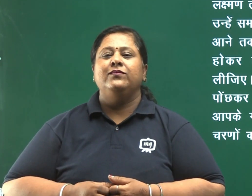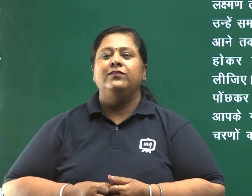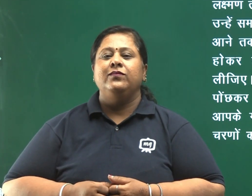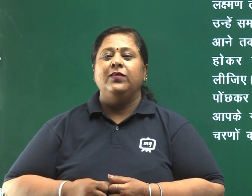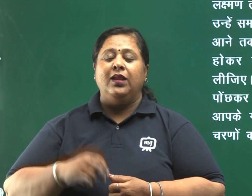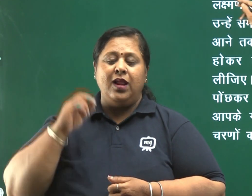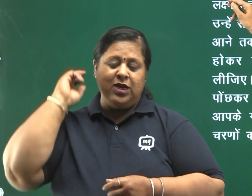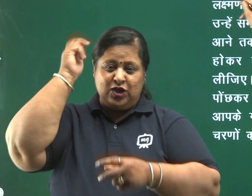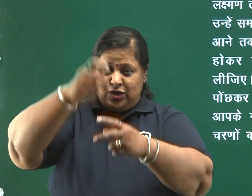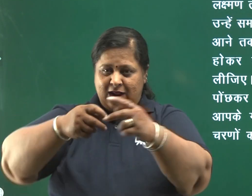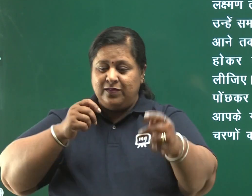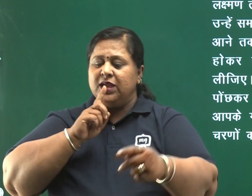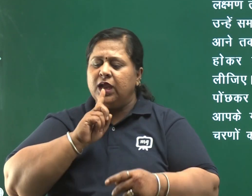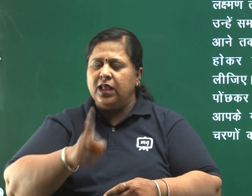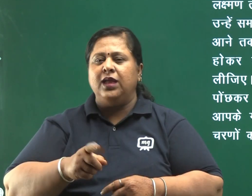श्री राम से कहती है कि